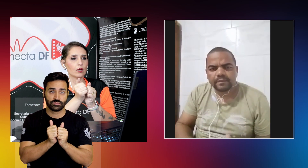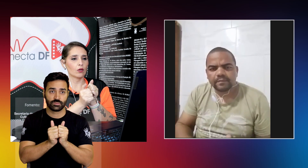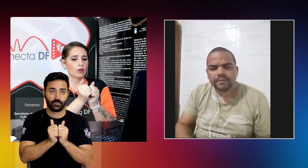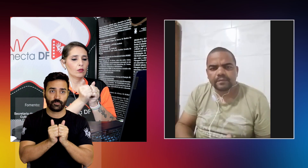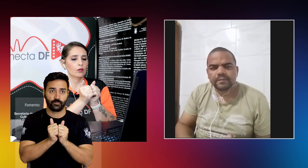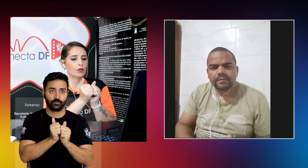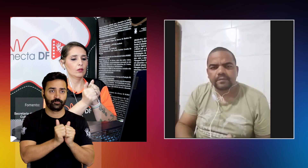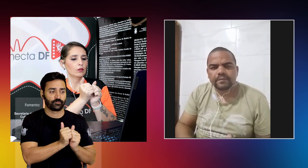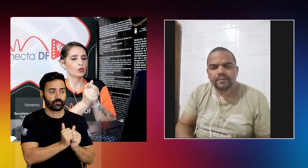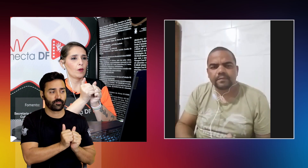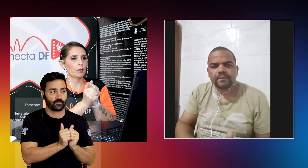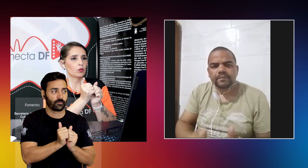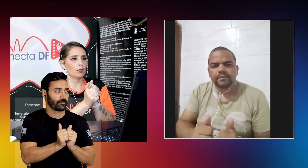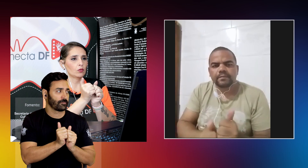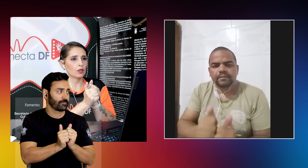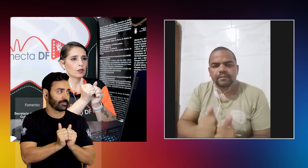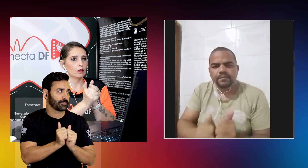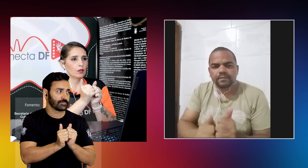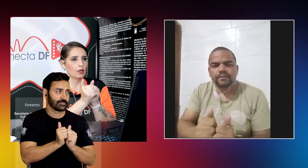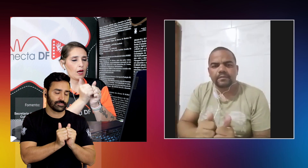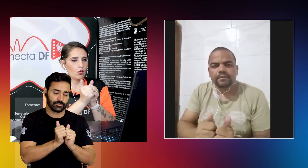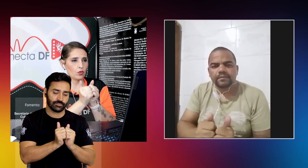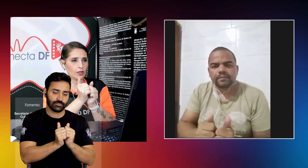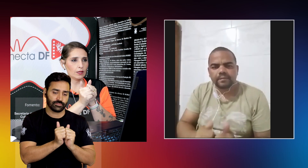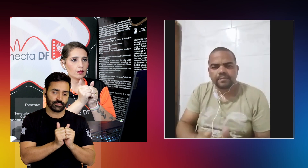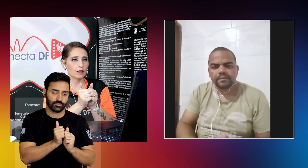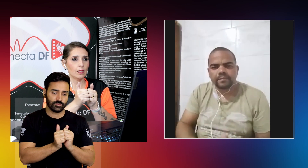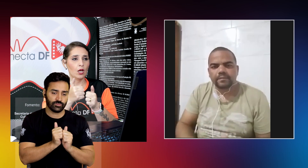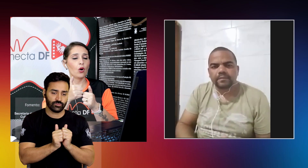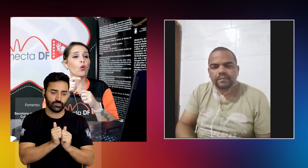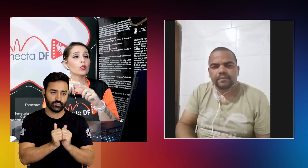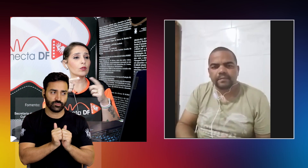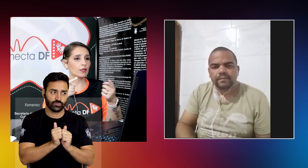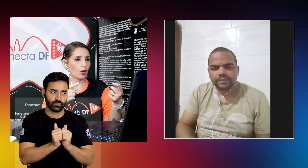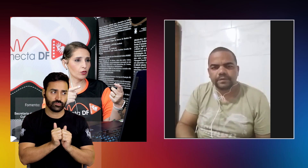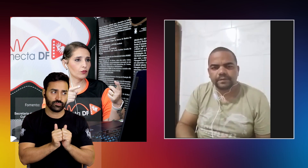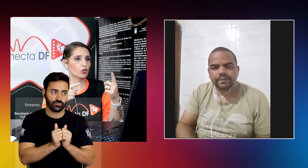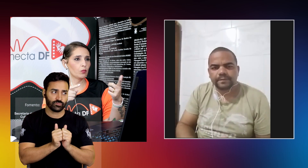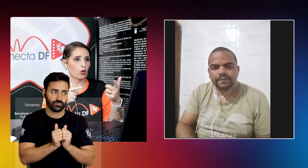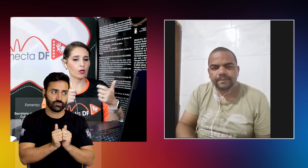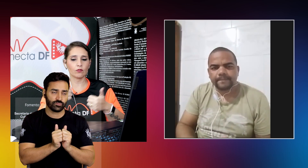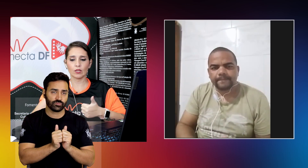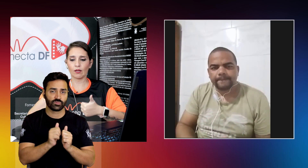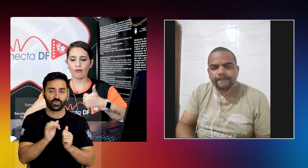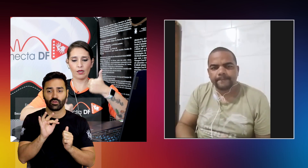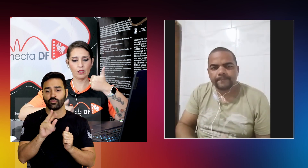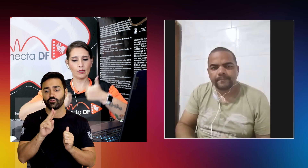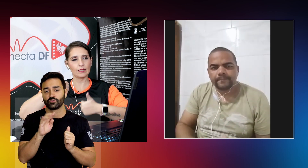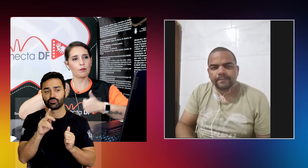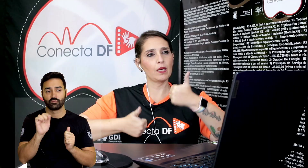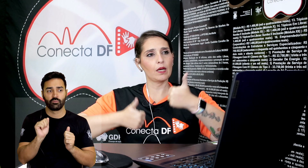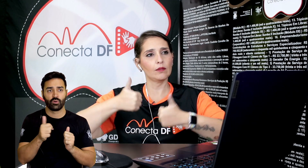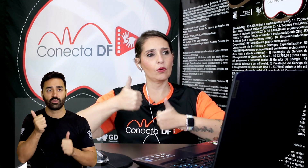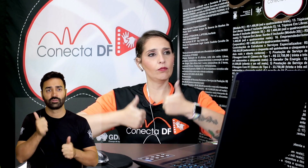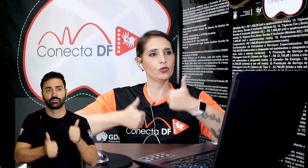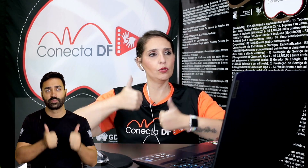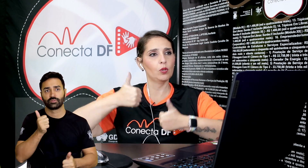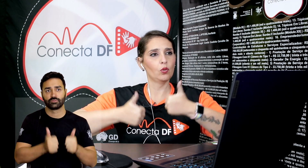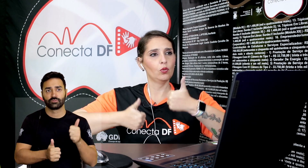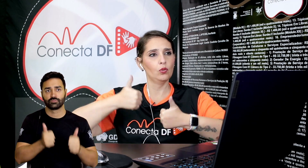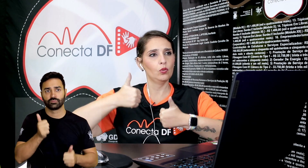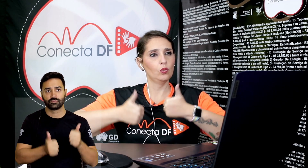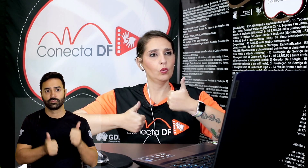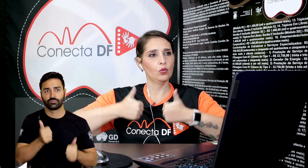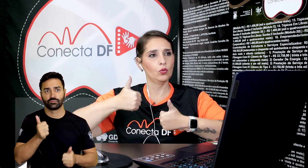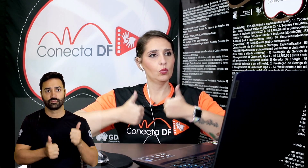outro aqui, ó. De uma mão na outra. Arroz. O outro sinal de futebol que você está falando é separado, ó.